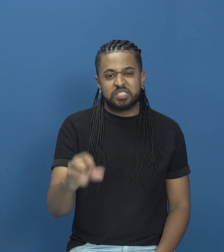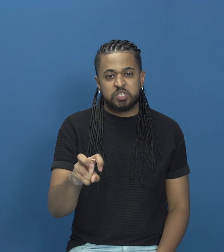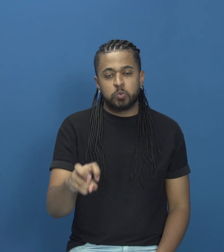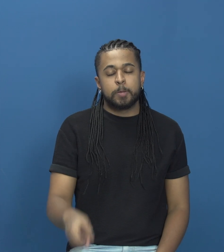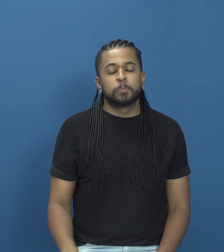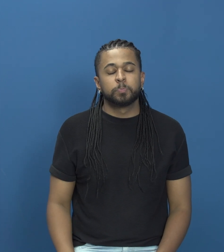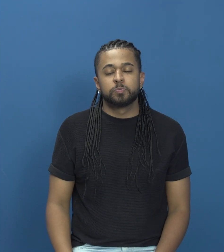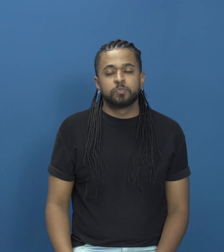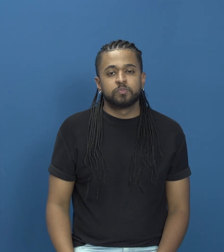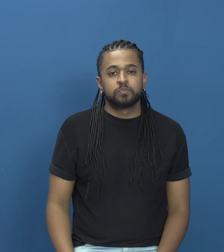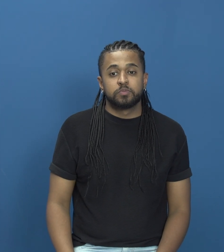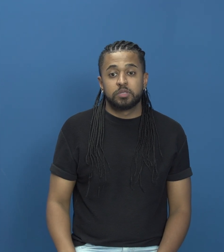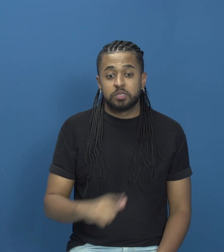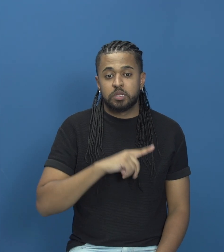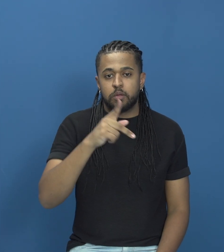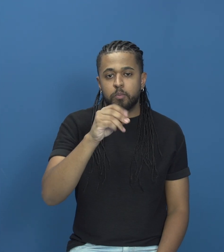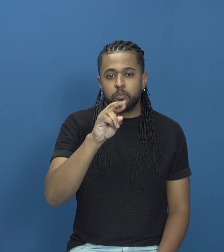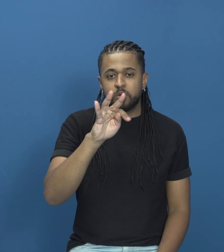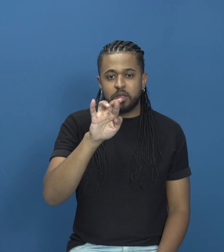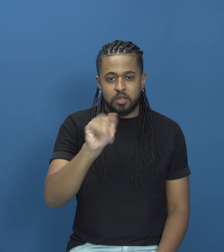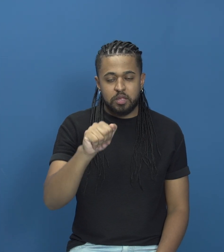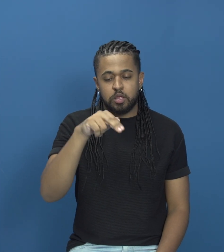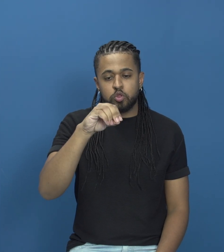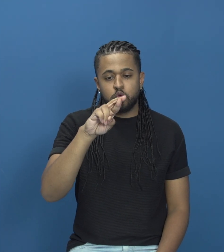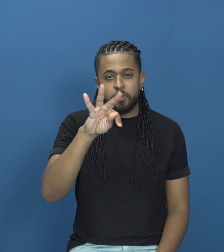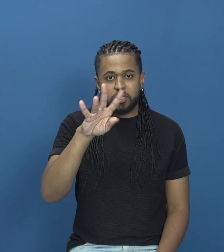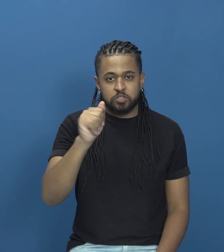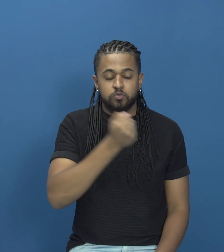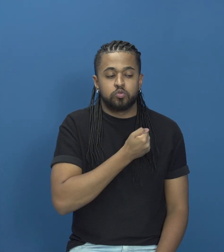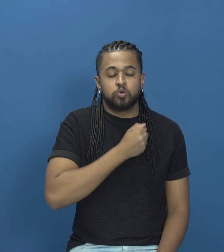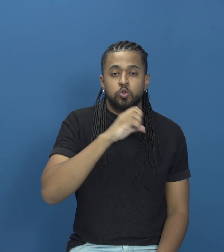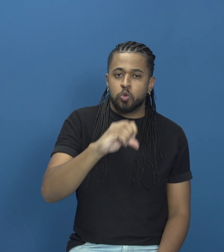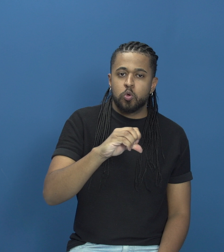11.9.5. Conforme Portaria Normativa número